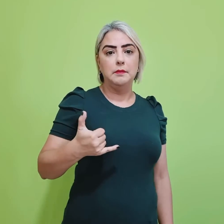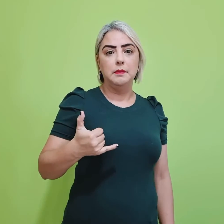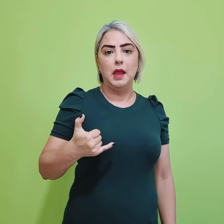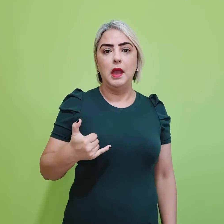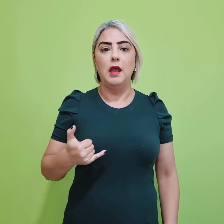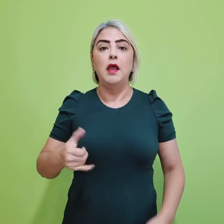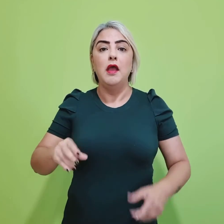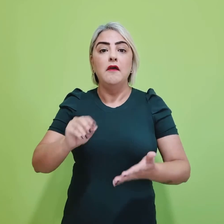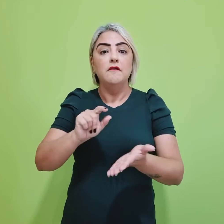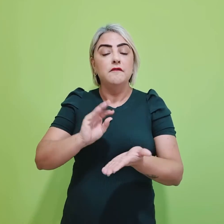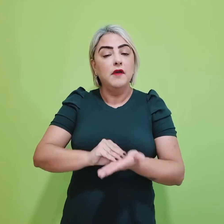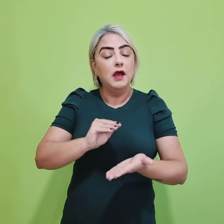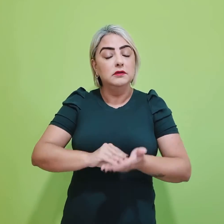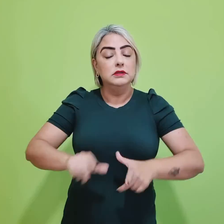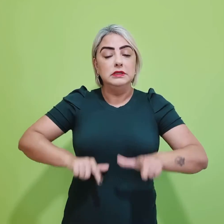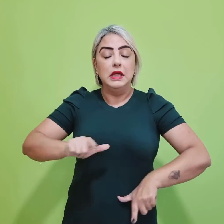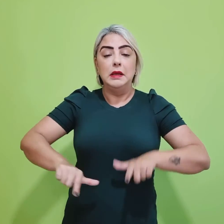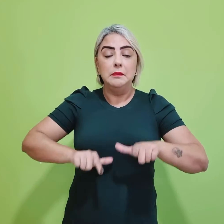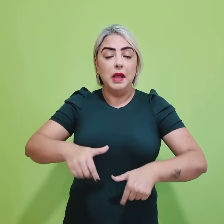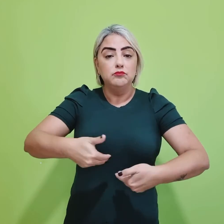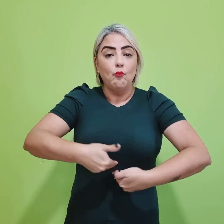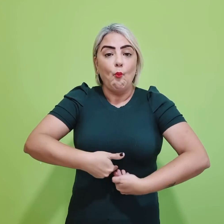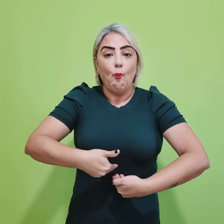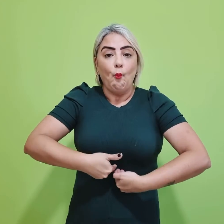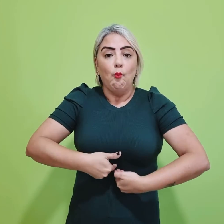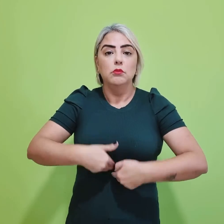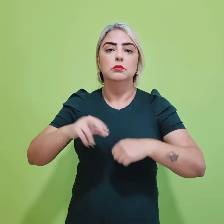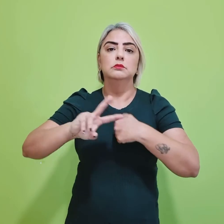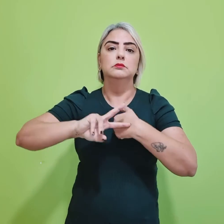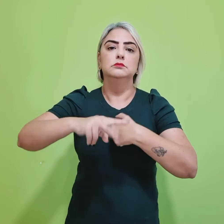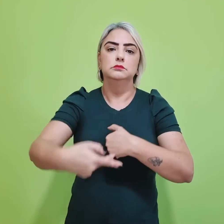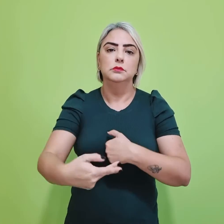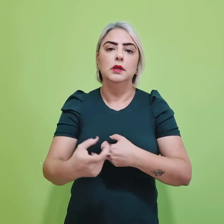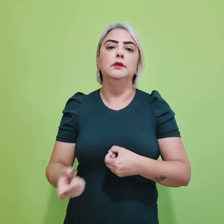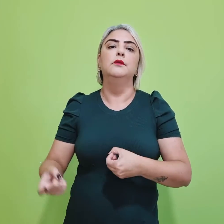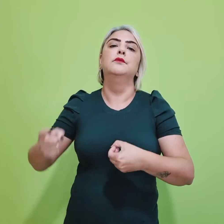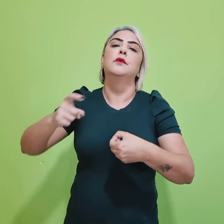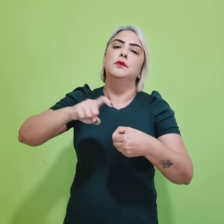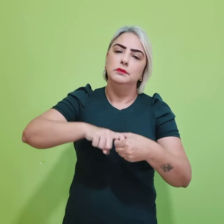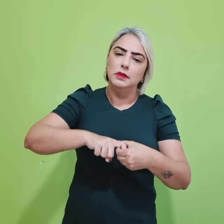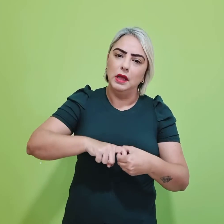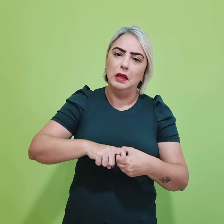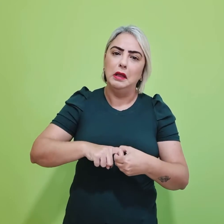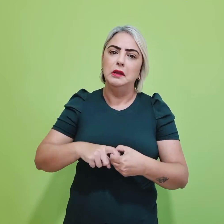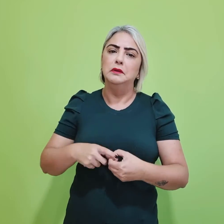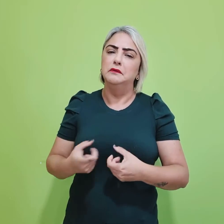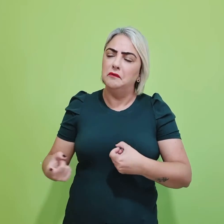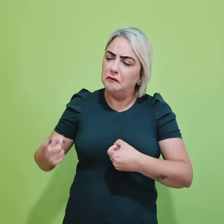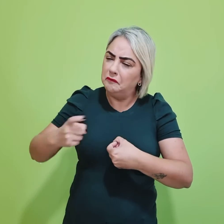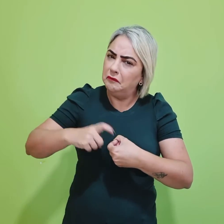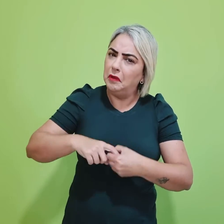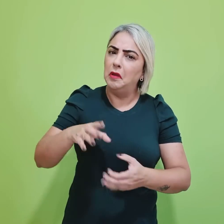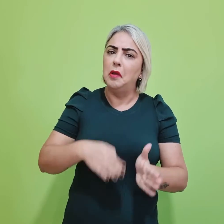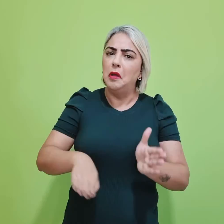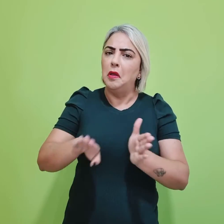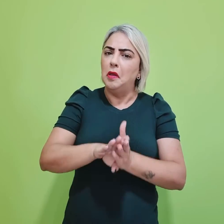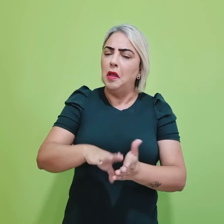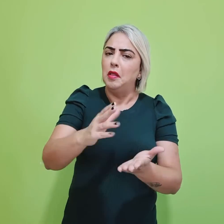o desemprego, a fome e suas consequências, que voltaram com toda a força depois do golpe